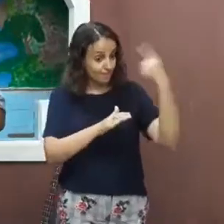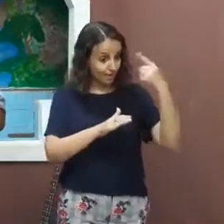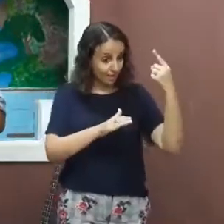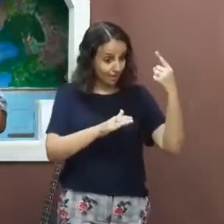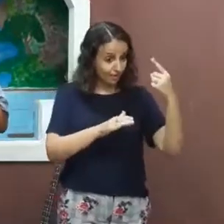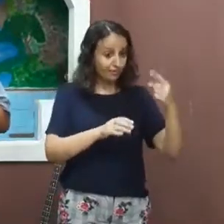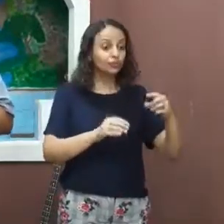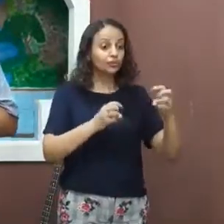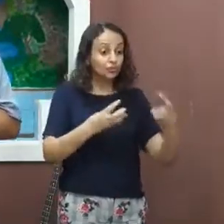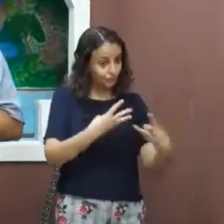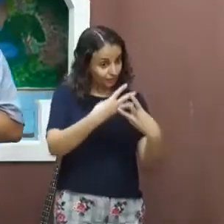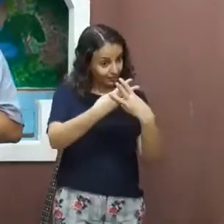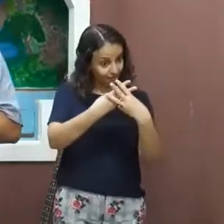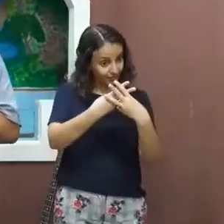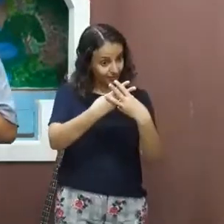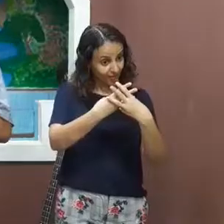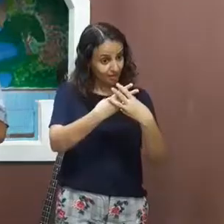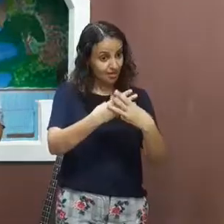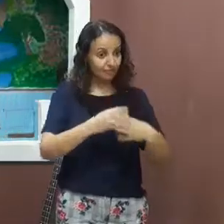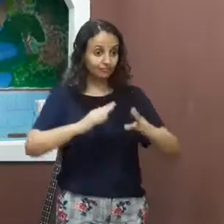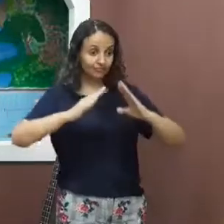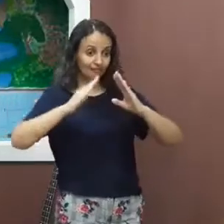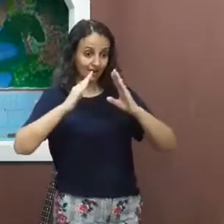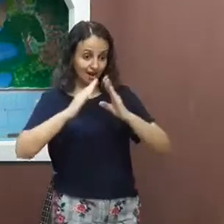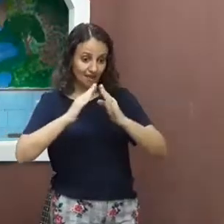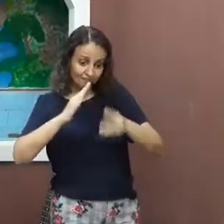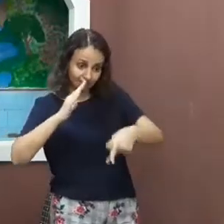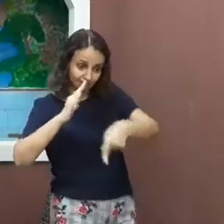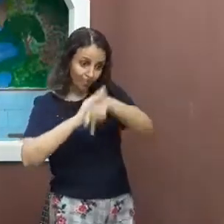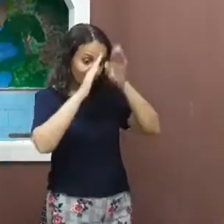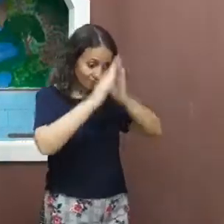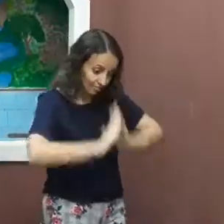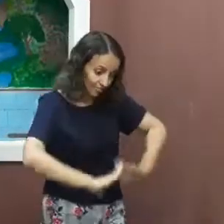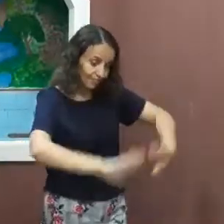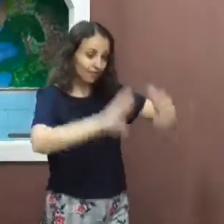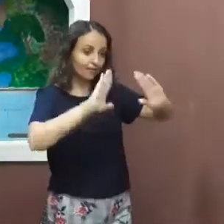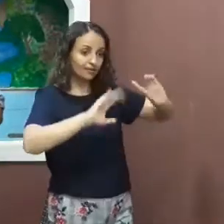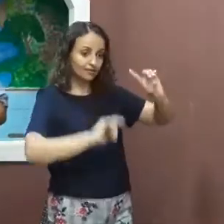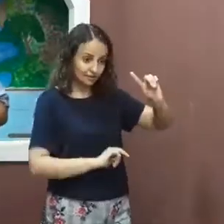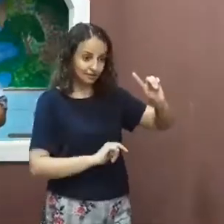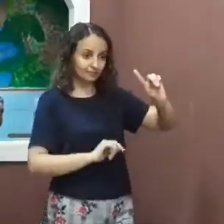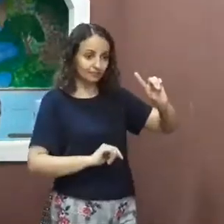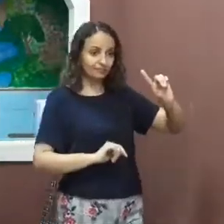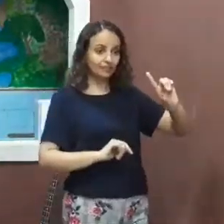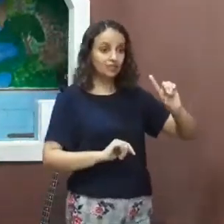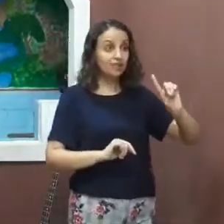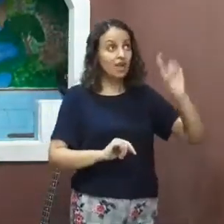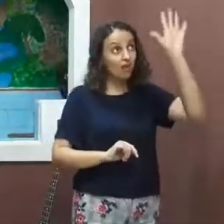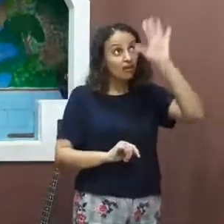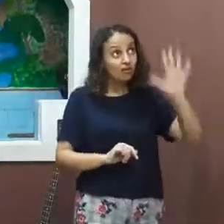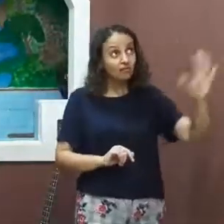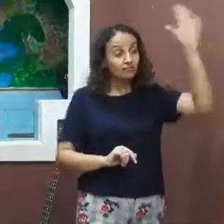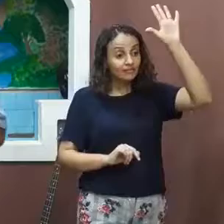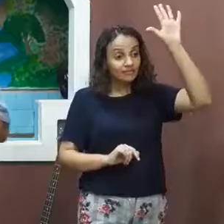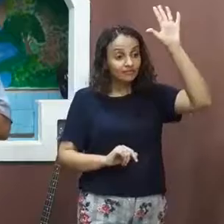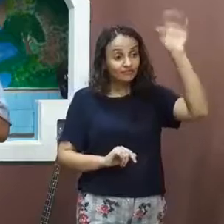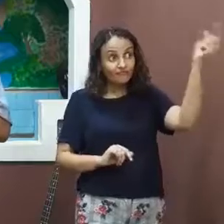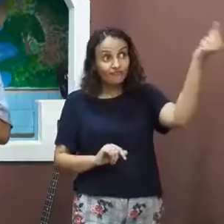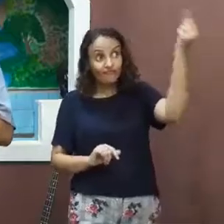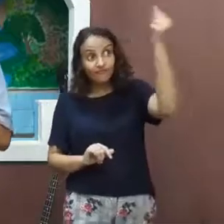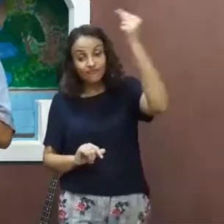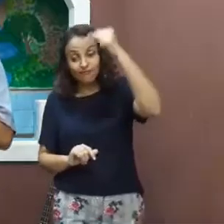vieram judeus para cá, na região de Olinda, Recife, não sei se foi ali que eles aconteceram, no Nordeste. E vieram judeus,